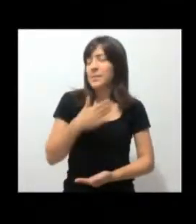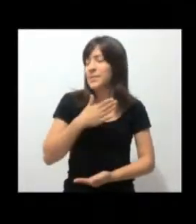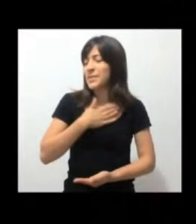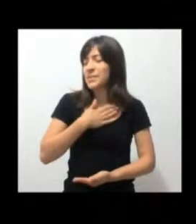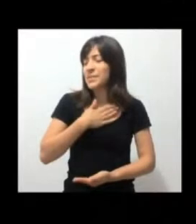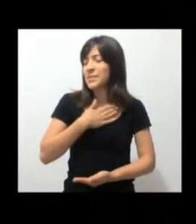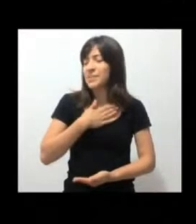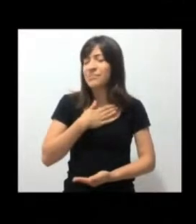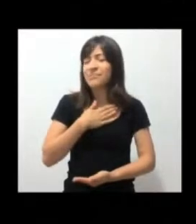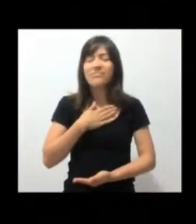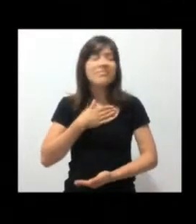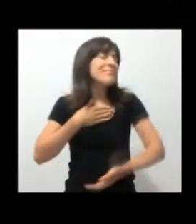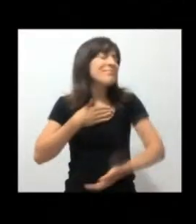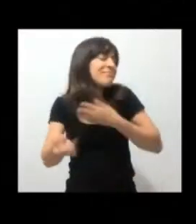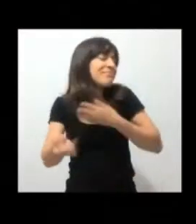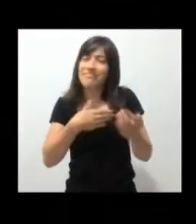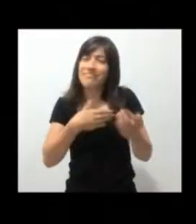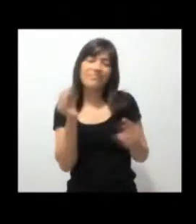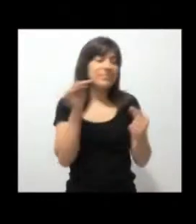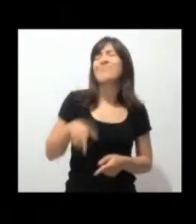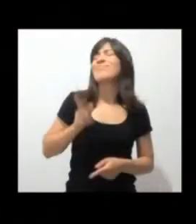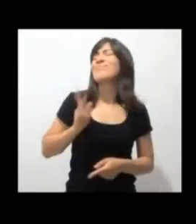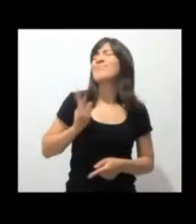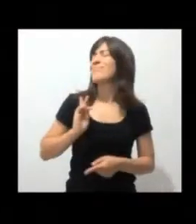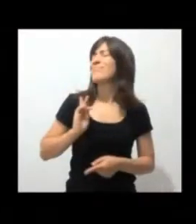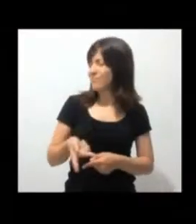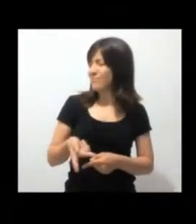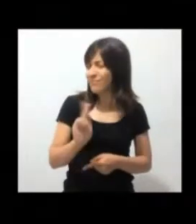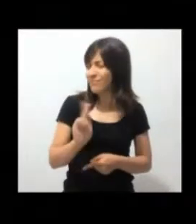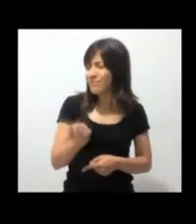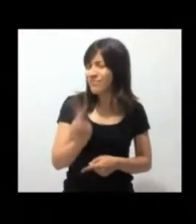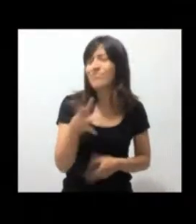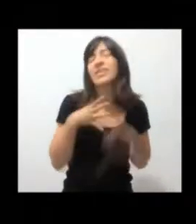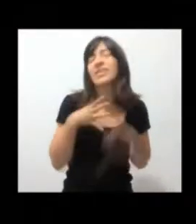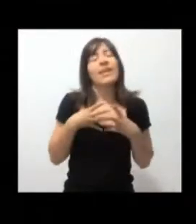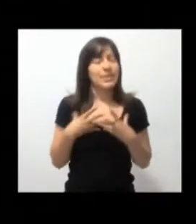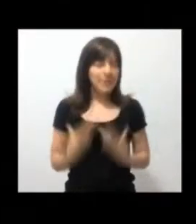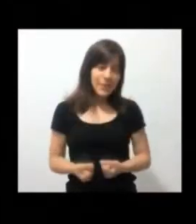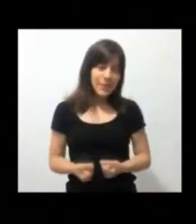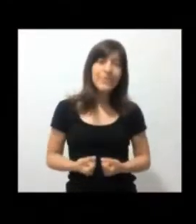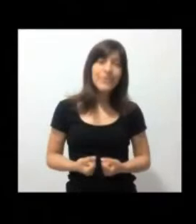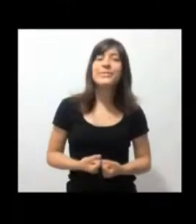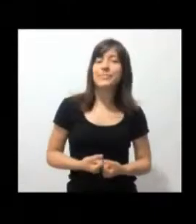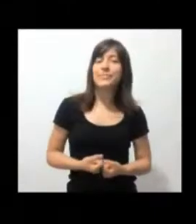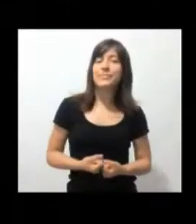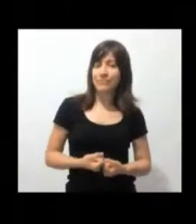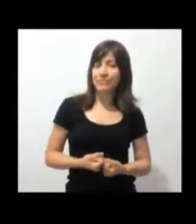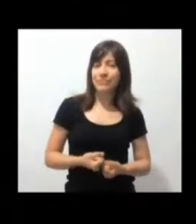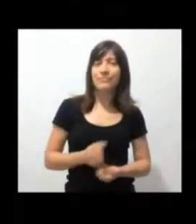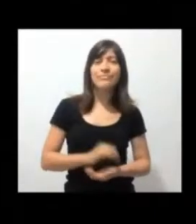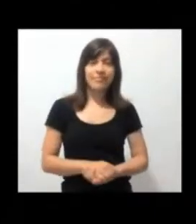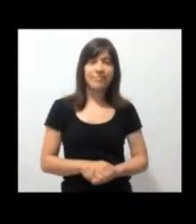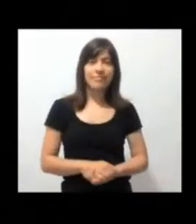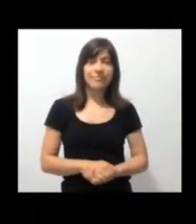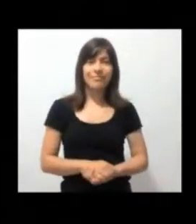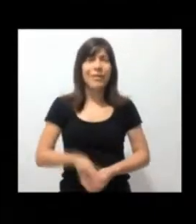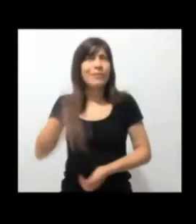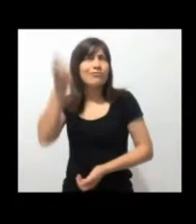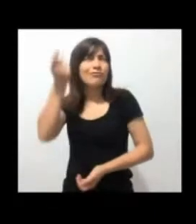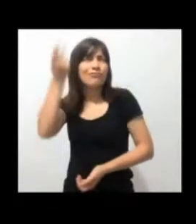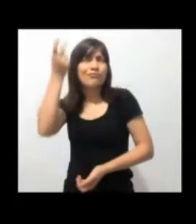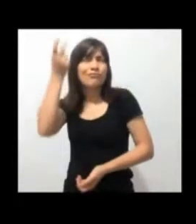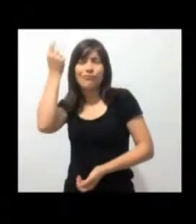meus objetivos, tudo é sempre muito trabalhoso. Desde que eu me conheço